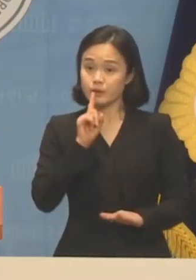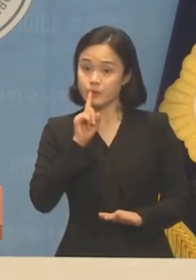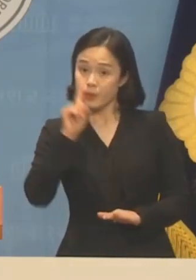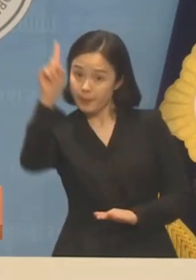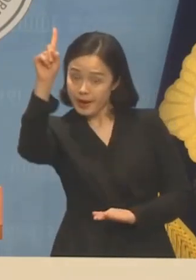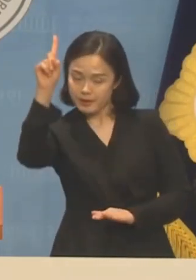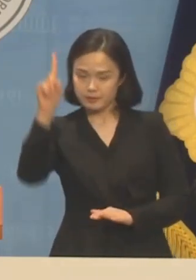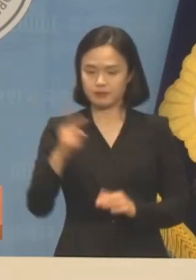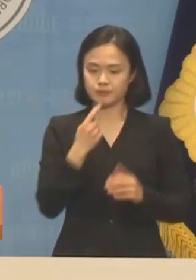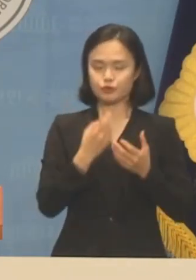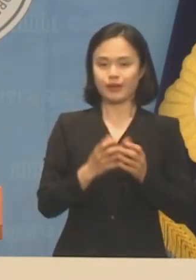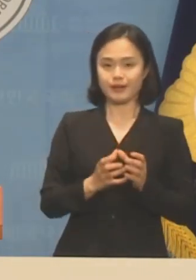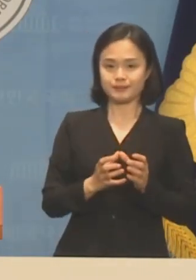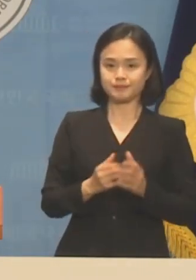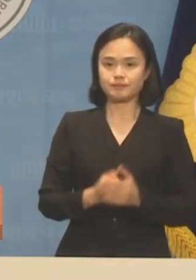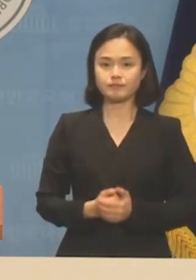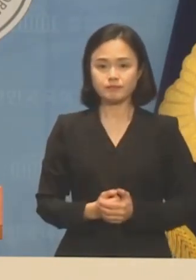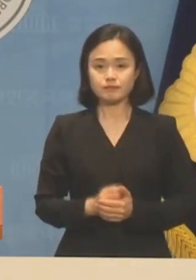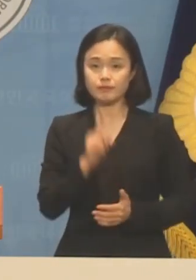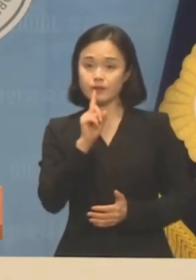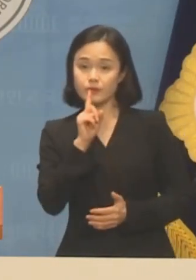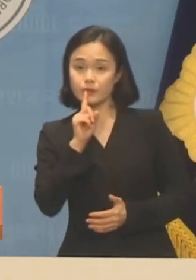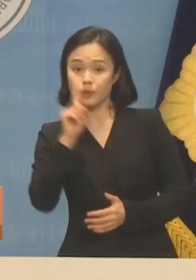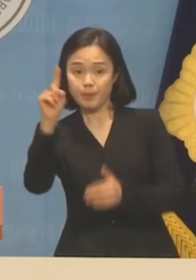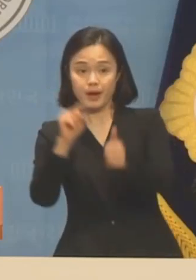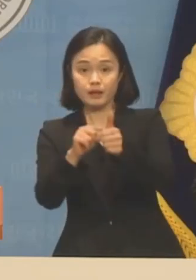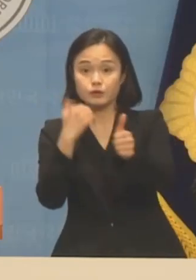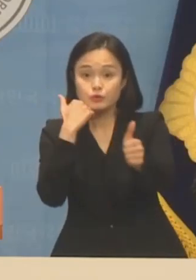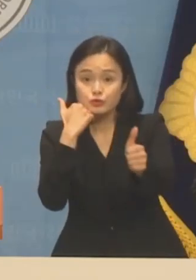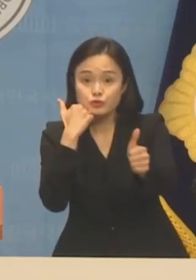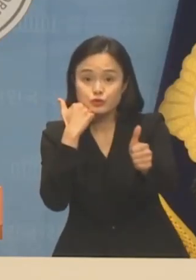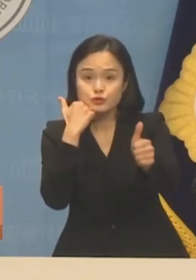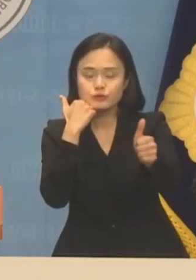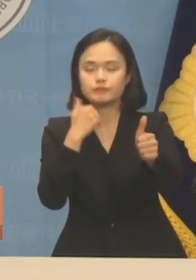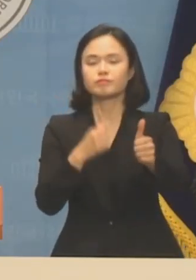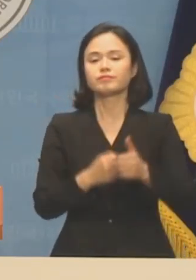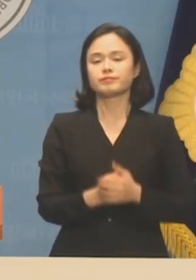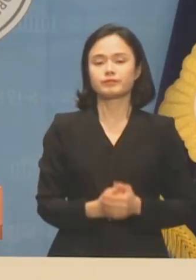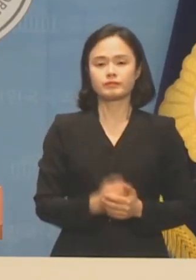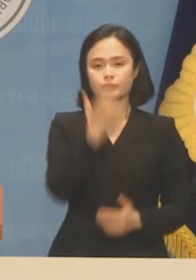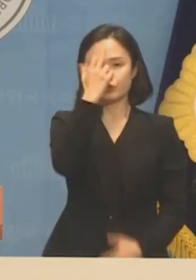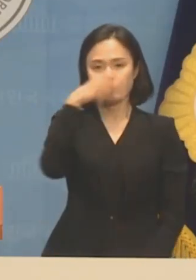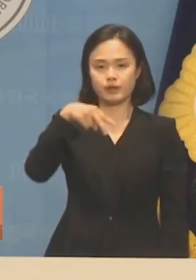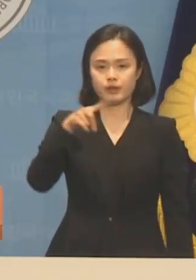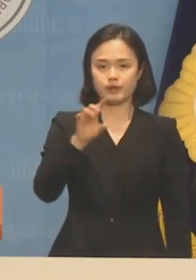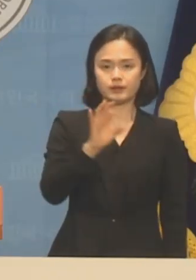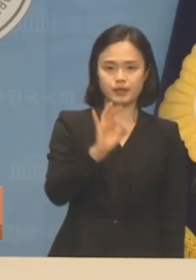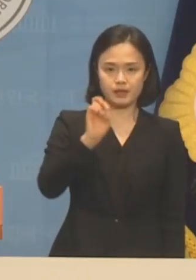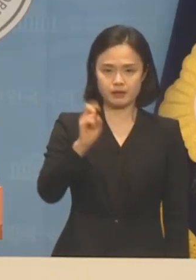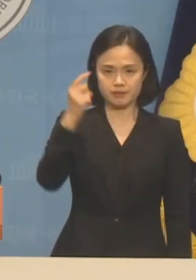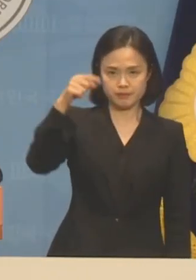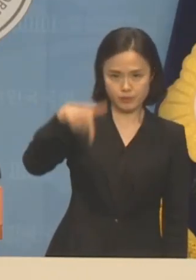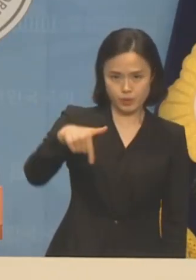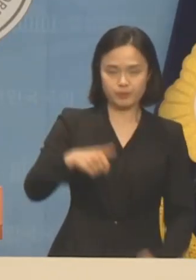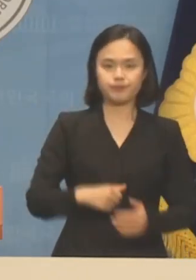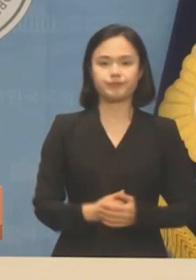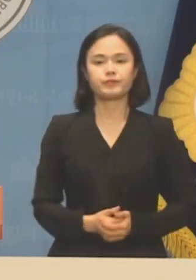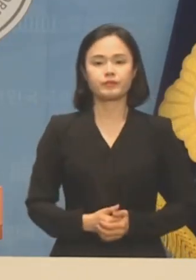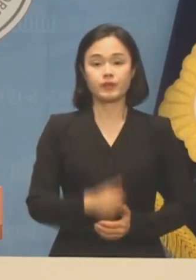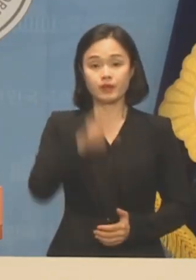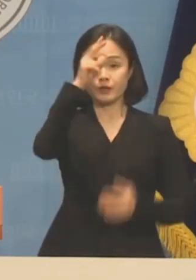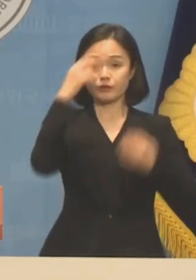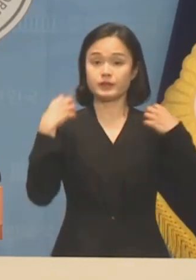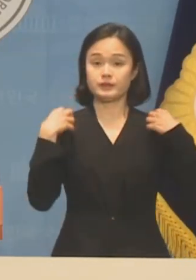피고발인은 최상목 대통령 권한대행입니다. 고발처는 경찰청 국가수사본부에 고발을 진행합니다.